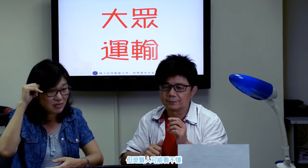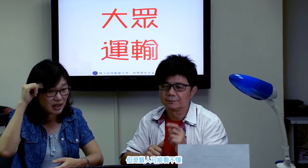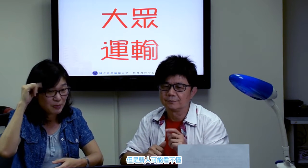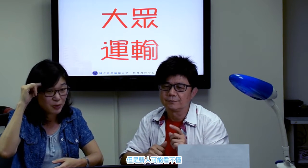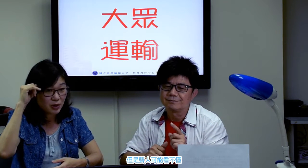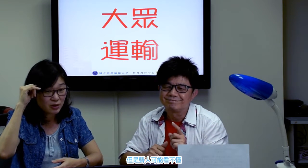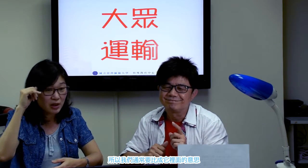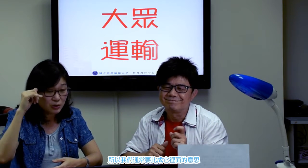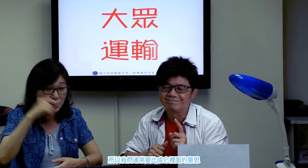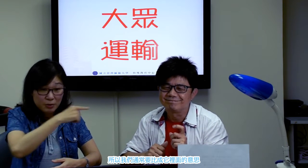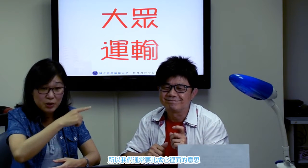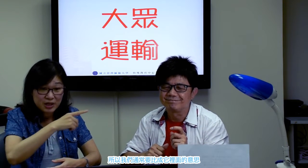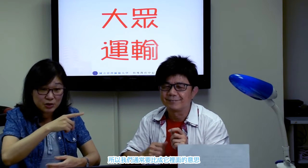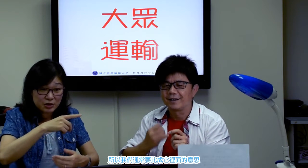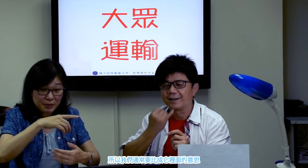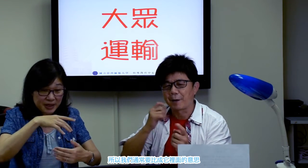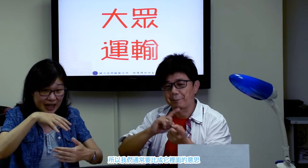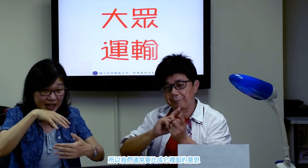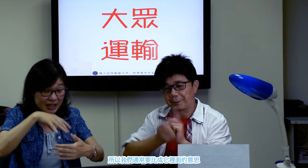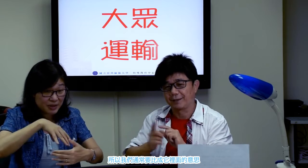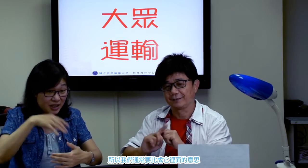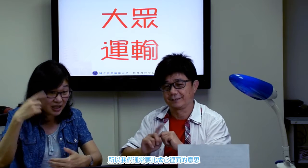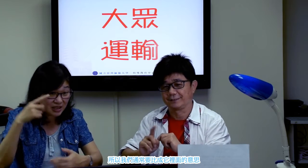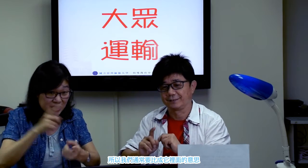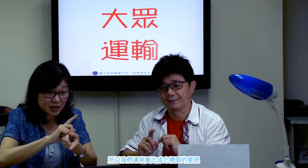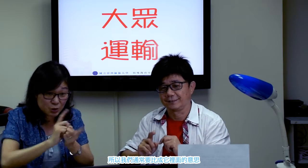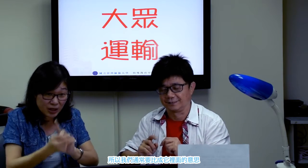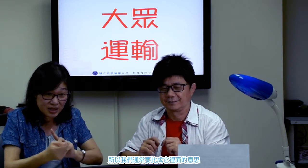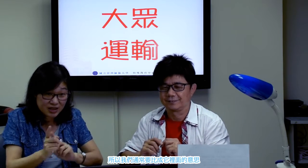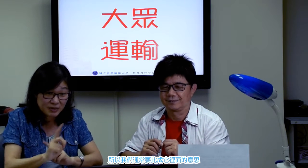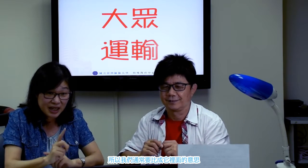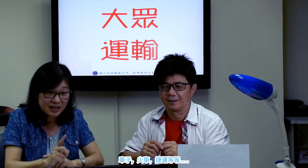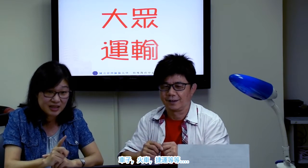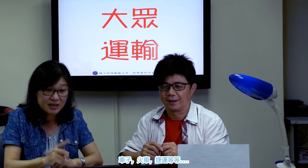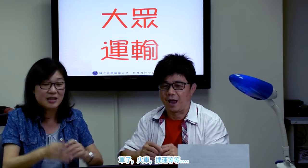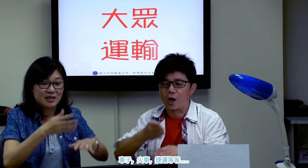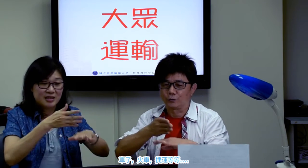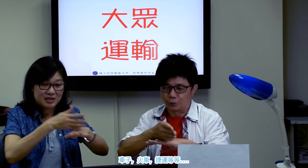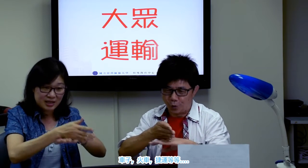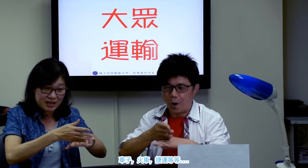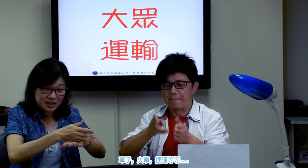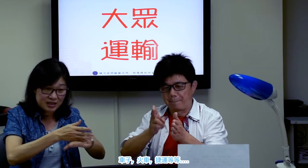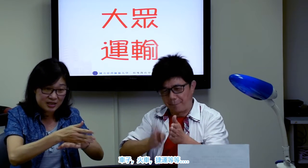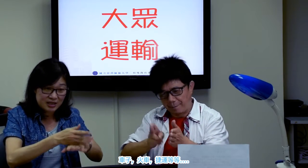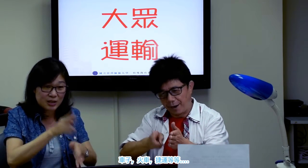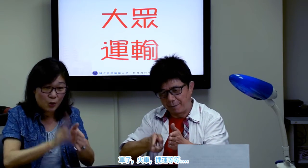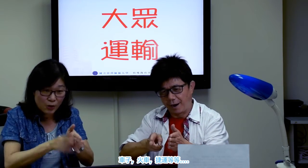看不懂，所以我们通常就是要比它里面的意思转成怎么样呢？车子、火